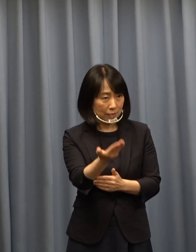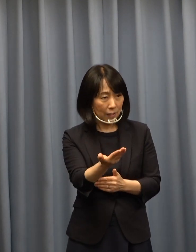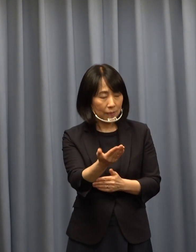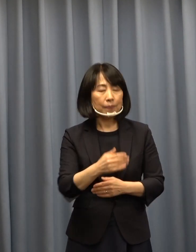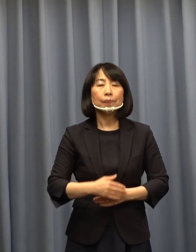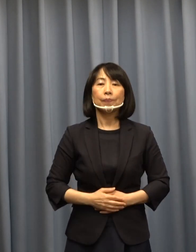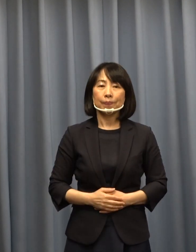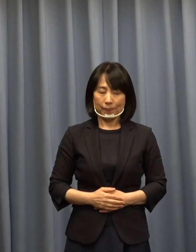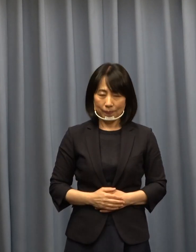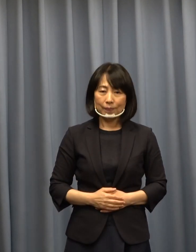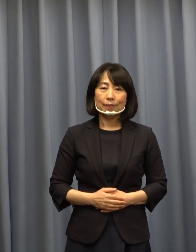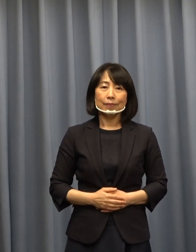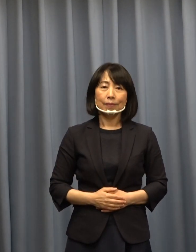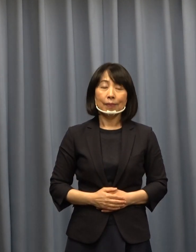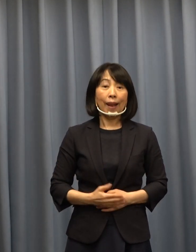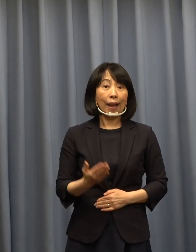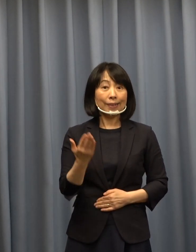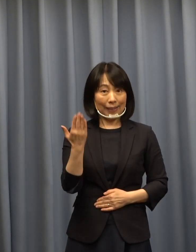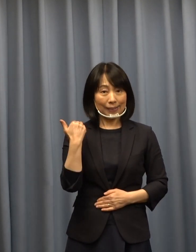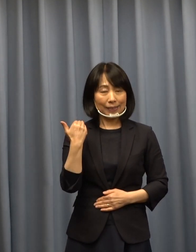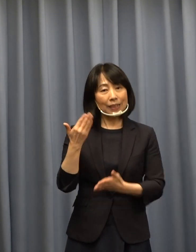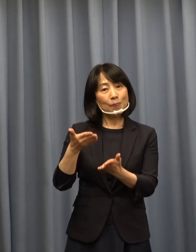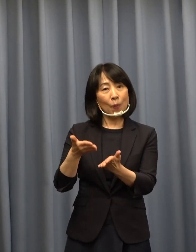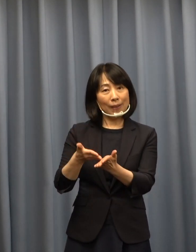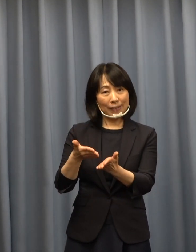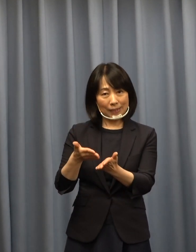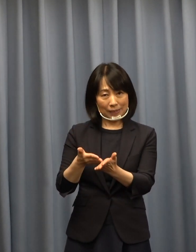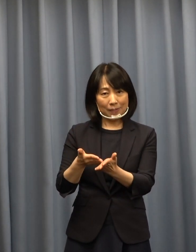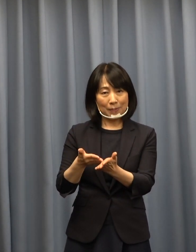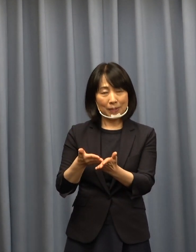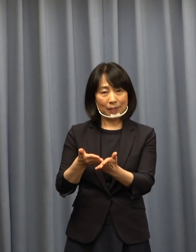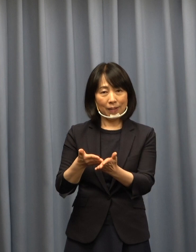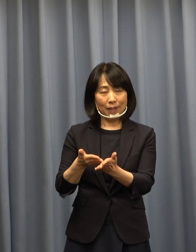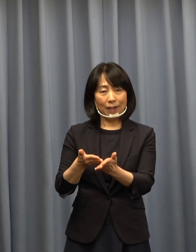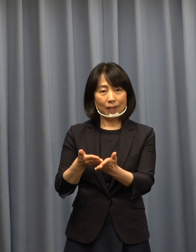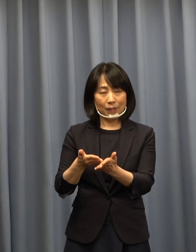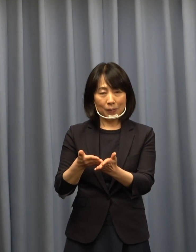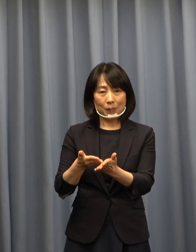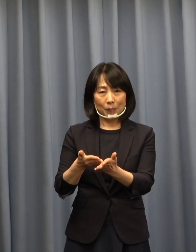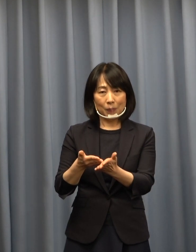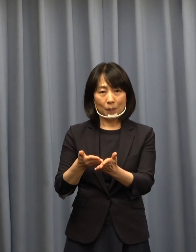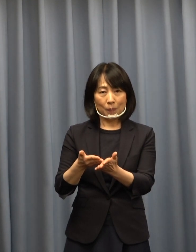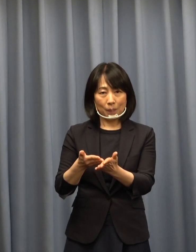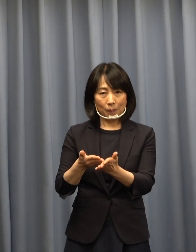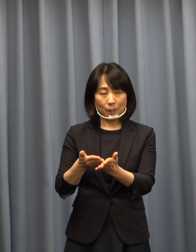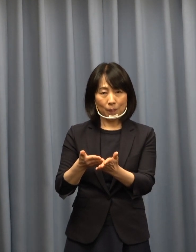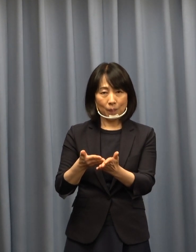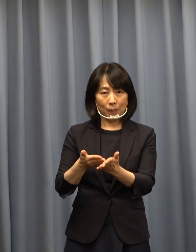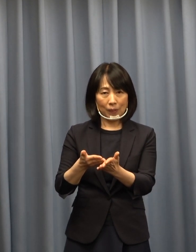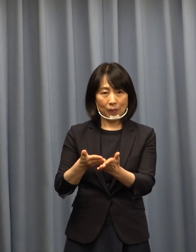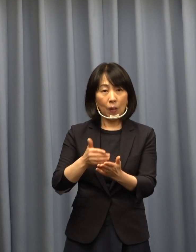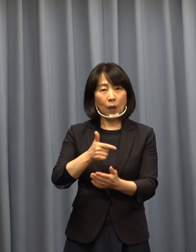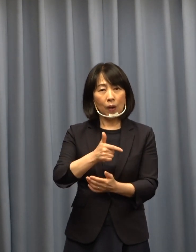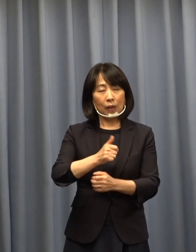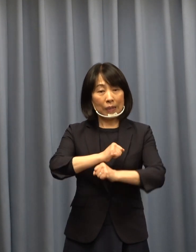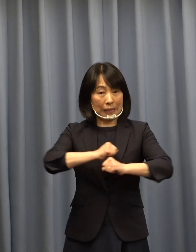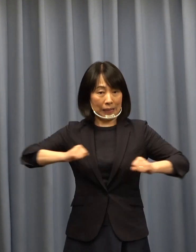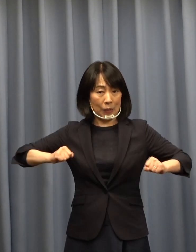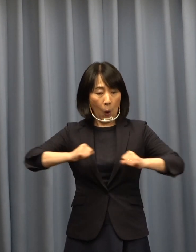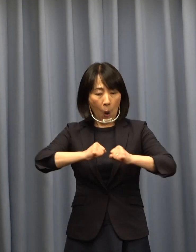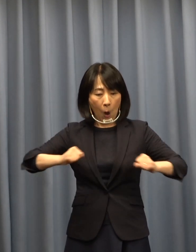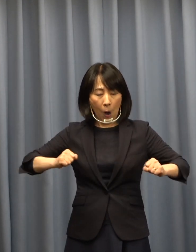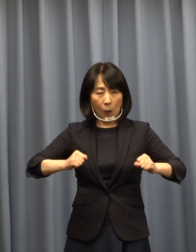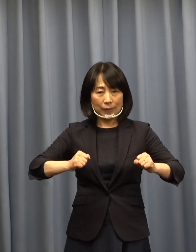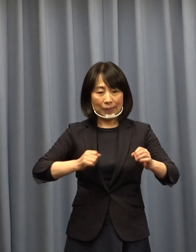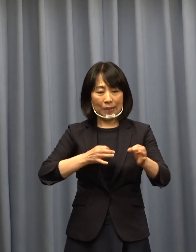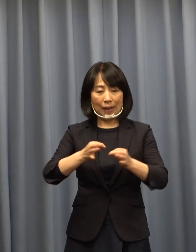厳しい措置といったのは、先ほどお話しさせていただきましたけれども、大型商、デパート等